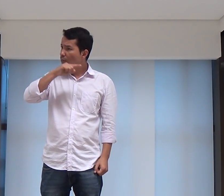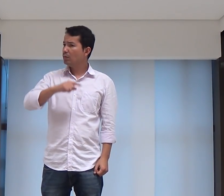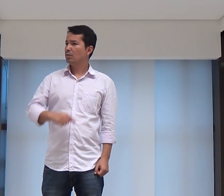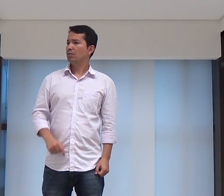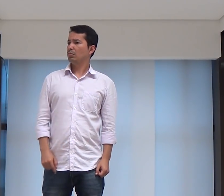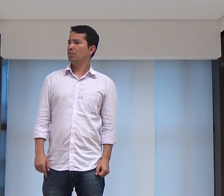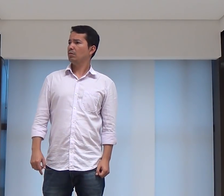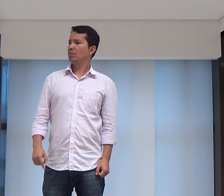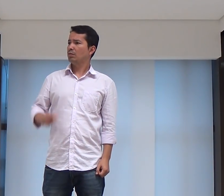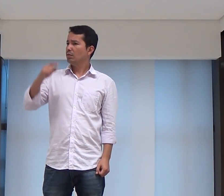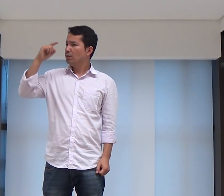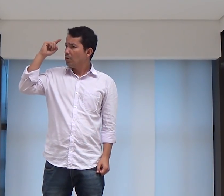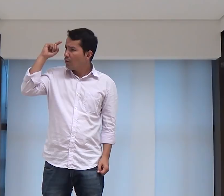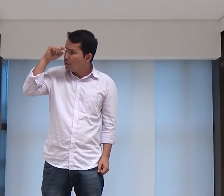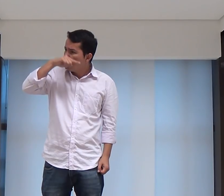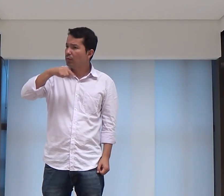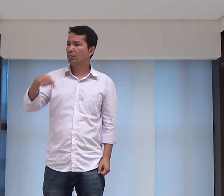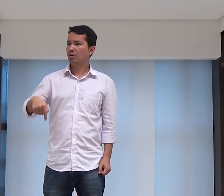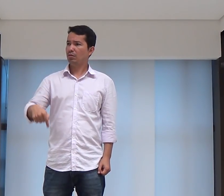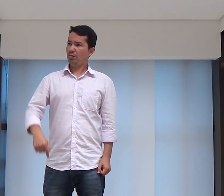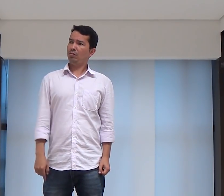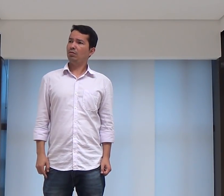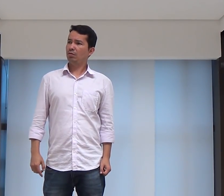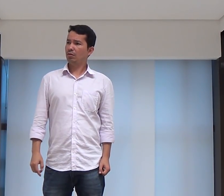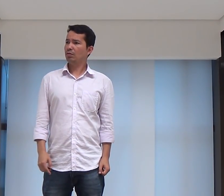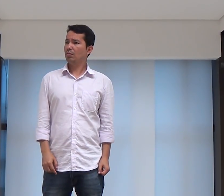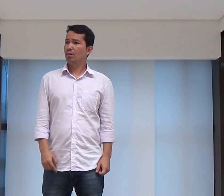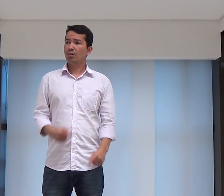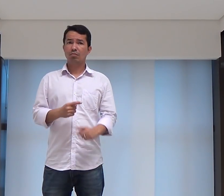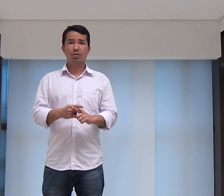É difícil, né? Difícil.